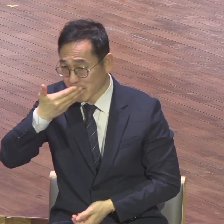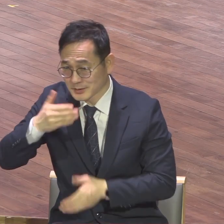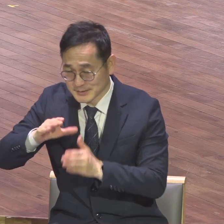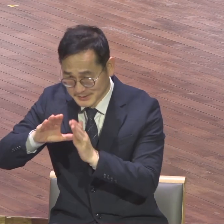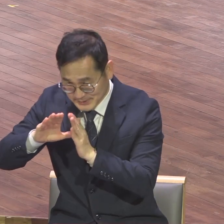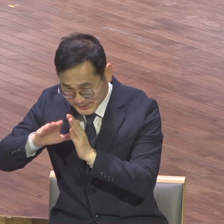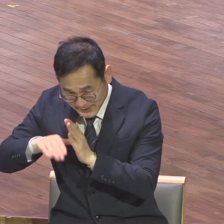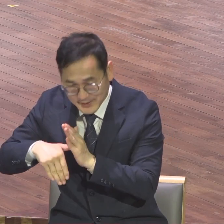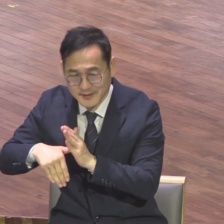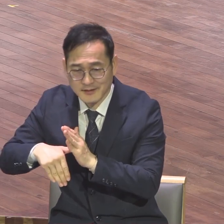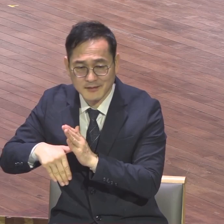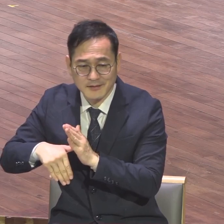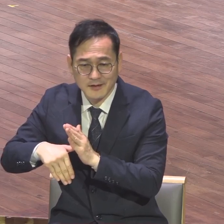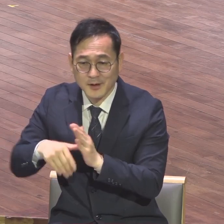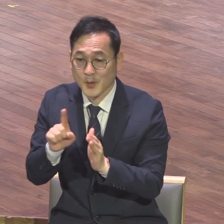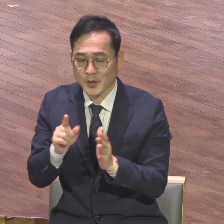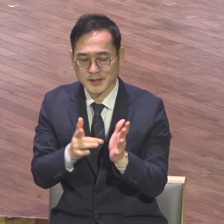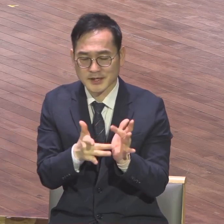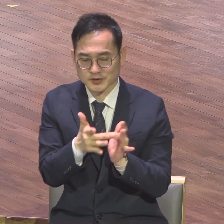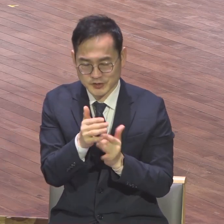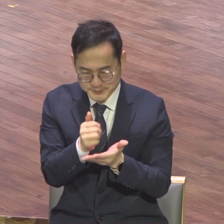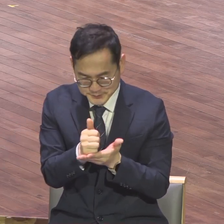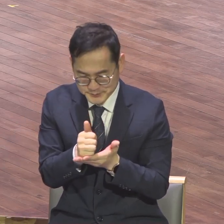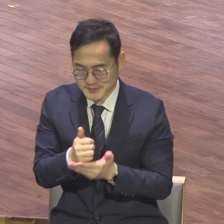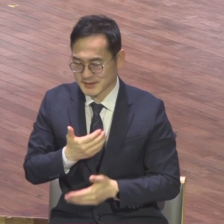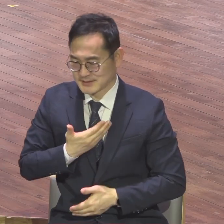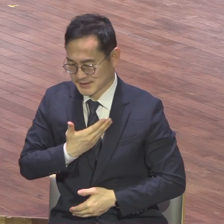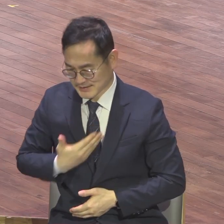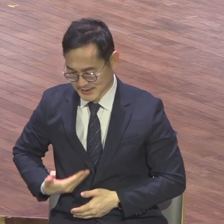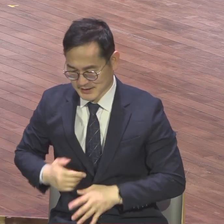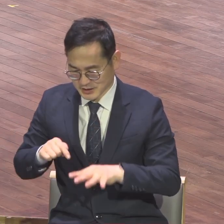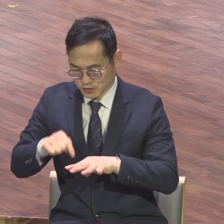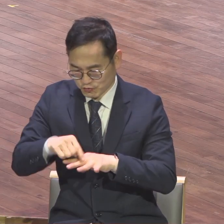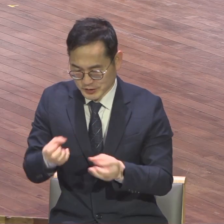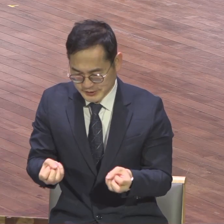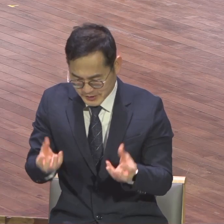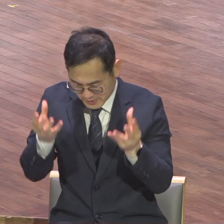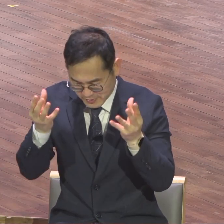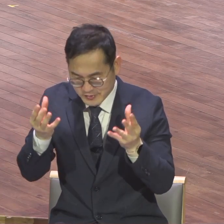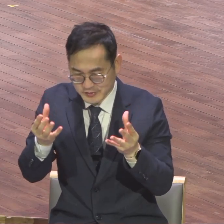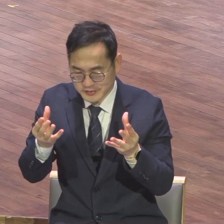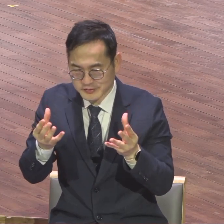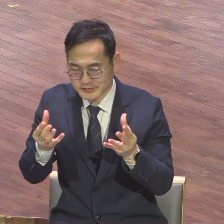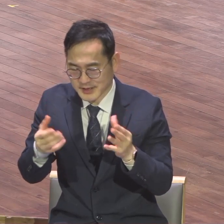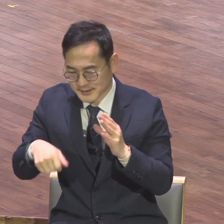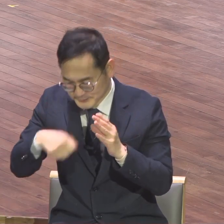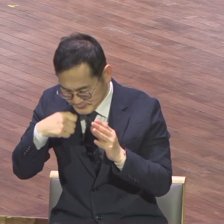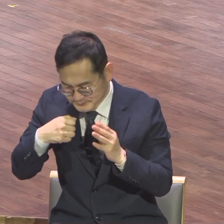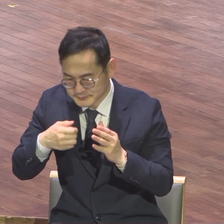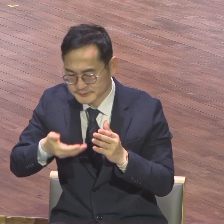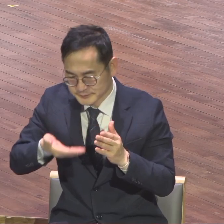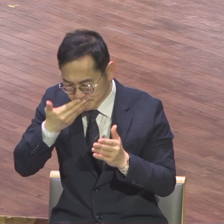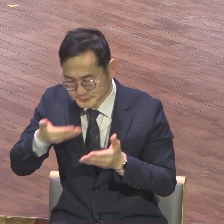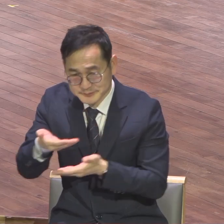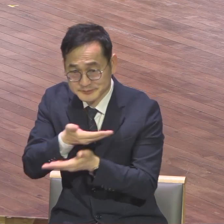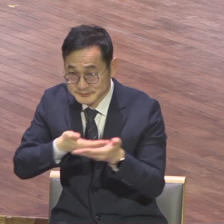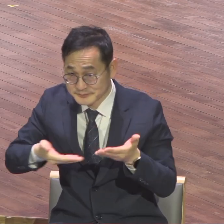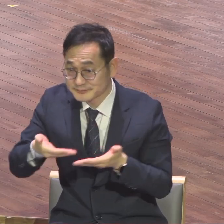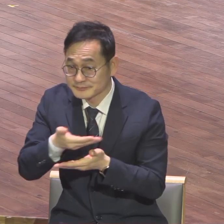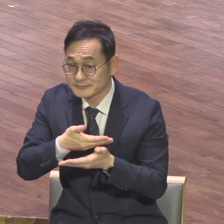표현인데 예수님과 제자들이 유월절 음식을 먹을 때 본문이 12절 후 이후에